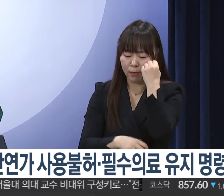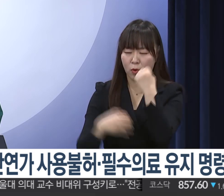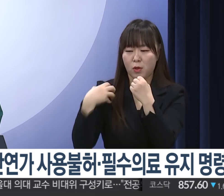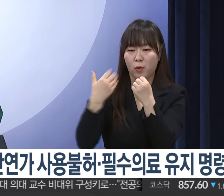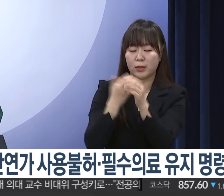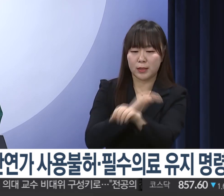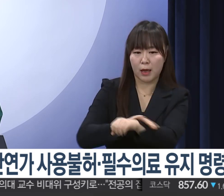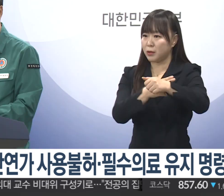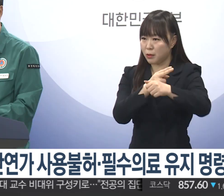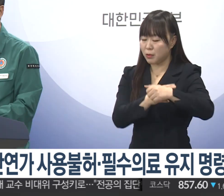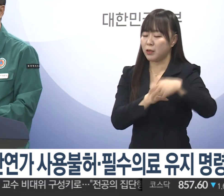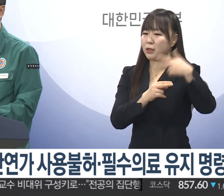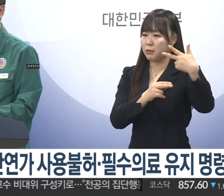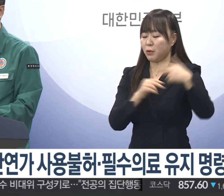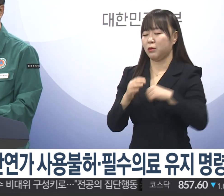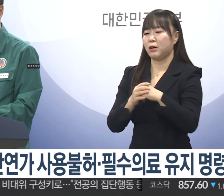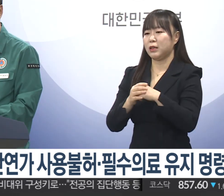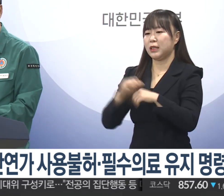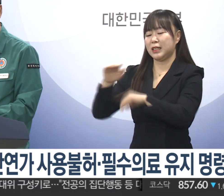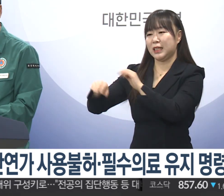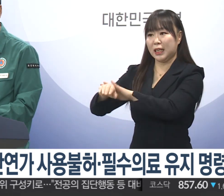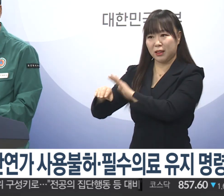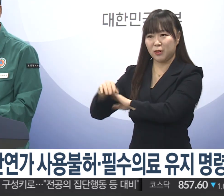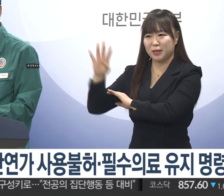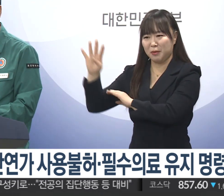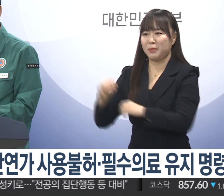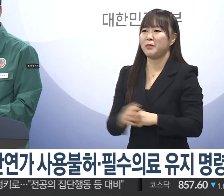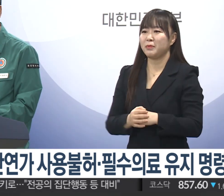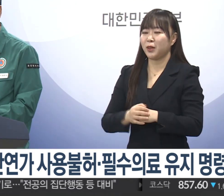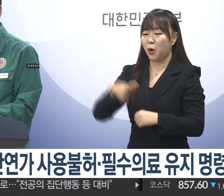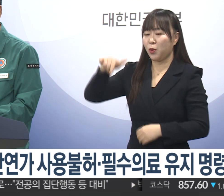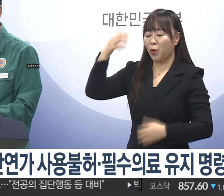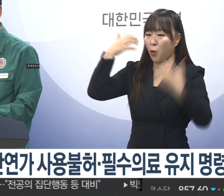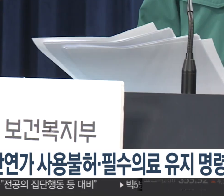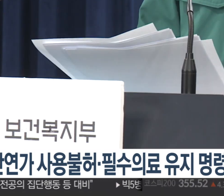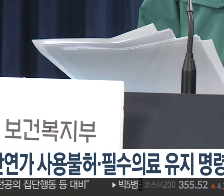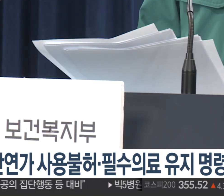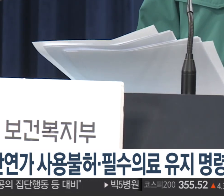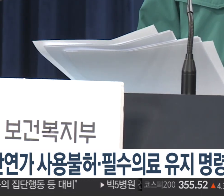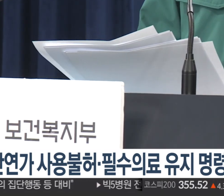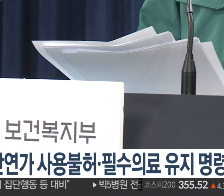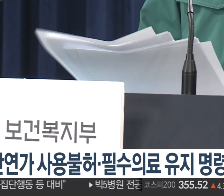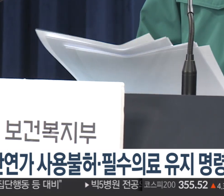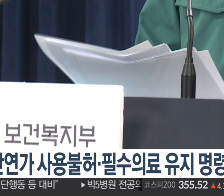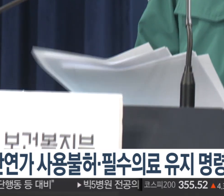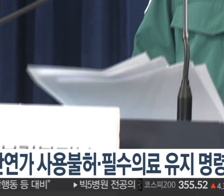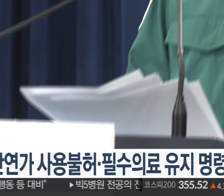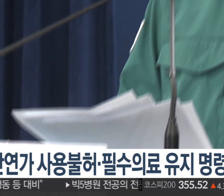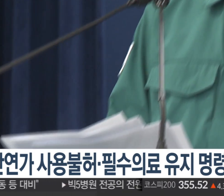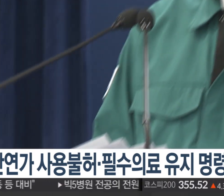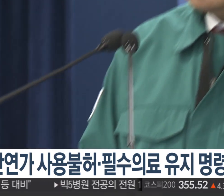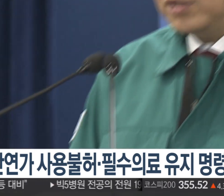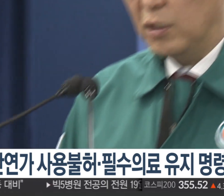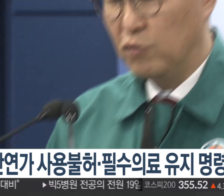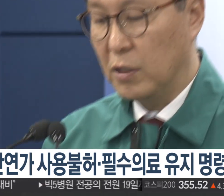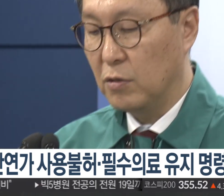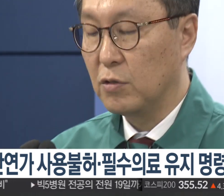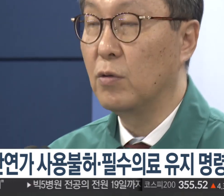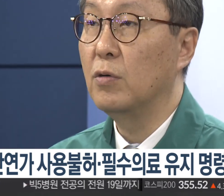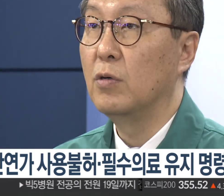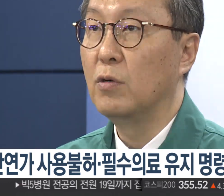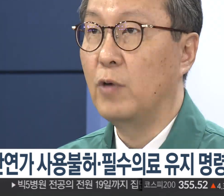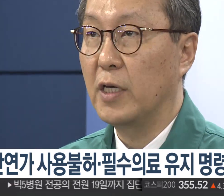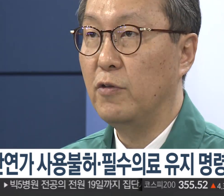복지부에 따르면 어제 자정을 기준으로 원광대 병원과 가천 대길 병원고 고대구로 부천 성모